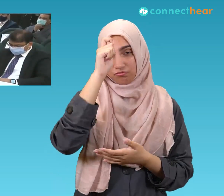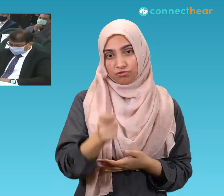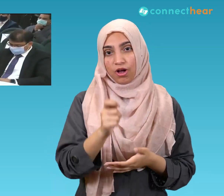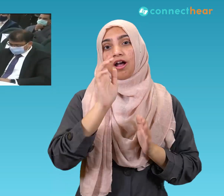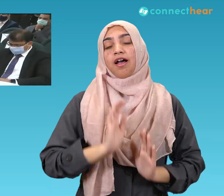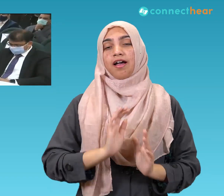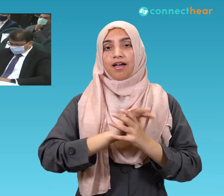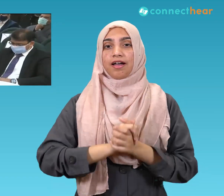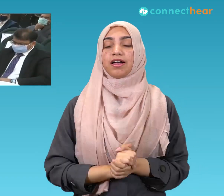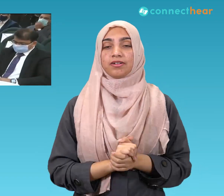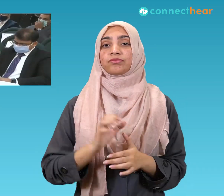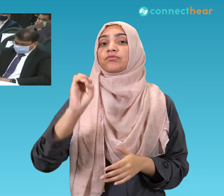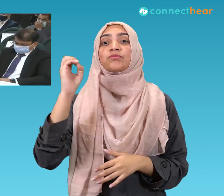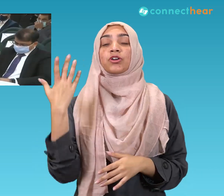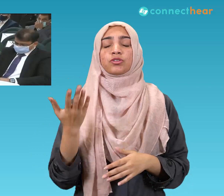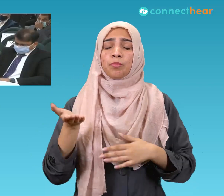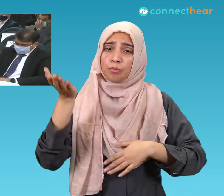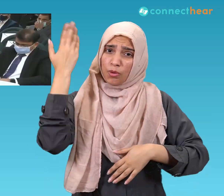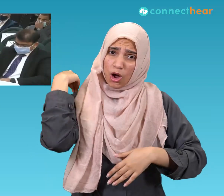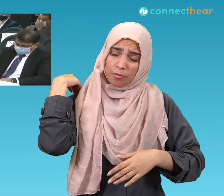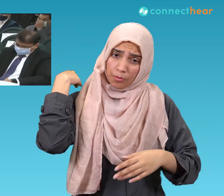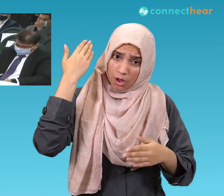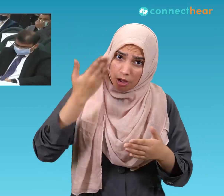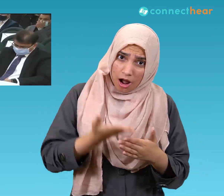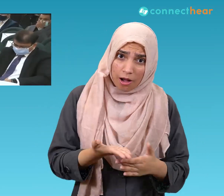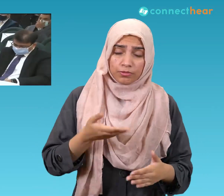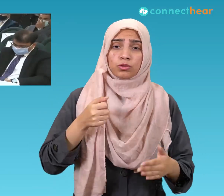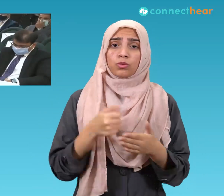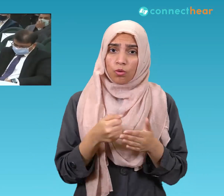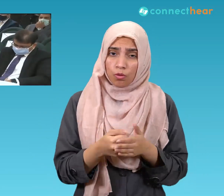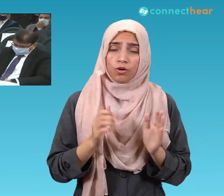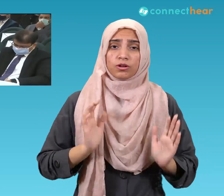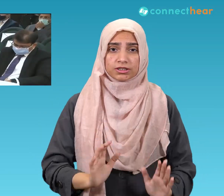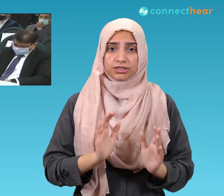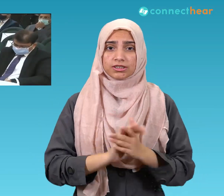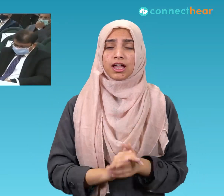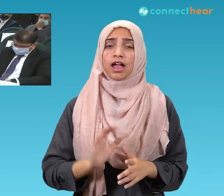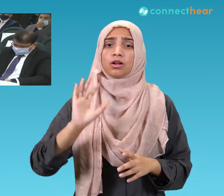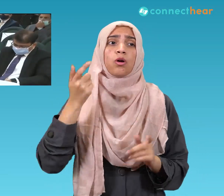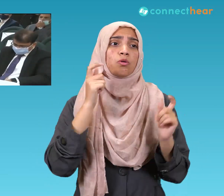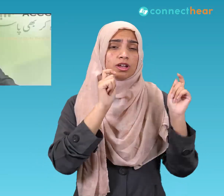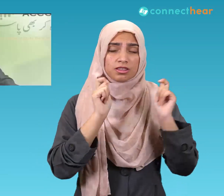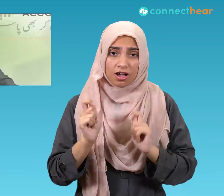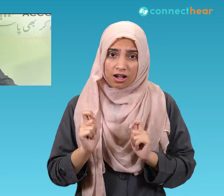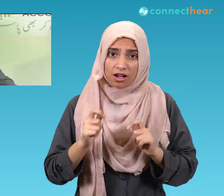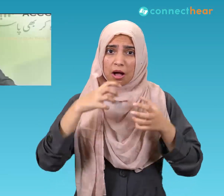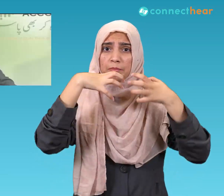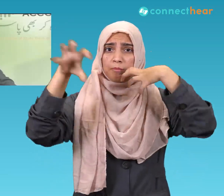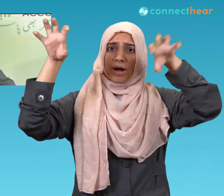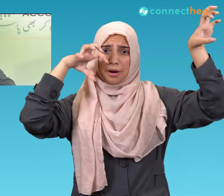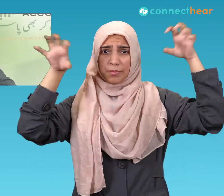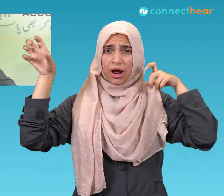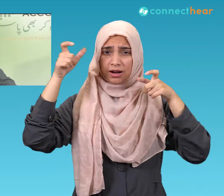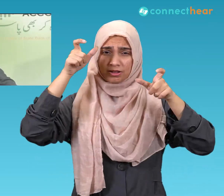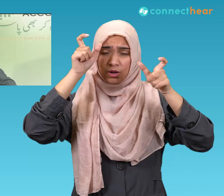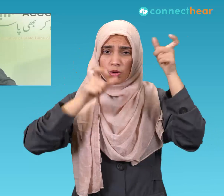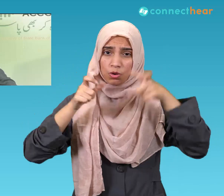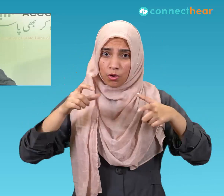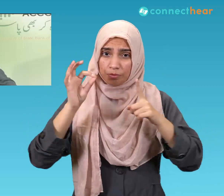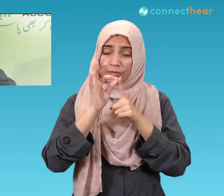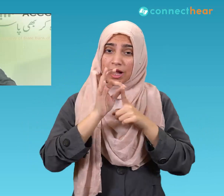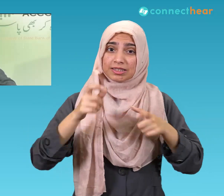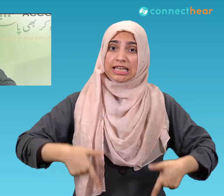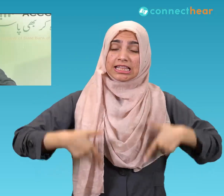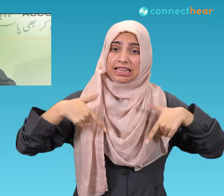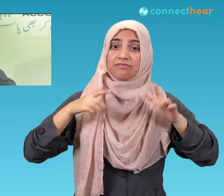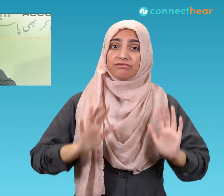میں بڑی دیر سے کوشش کر رہا تھا کہ کسی طرح ہم اپنے اوورسیز پاکستانیز کو